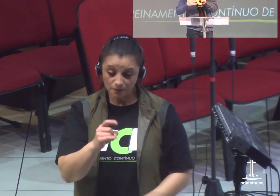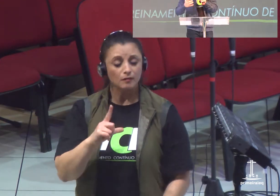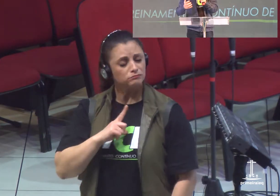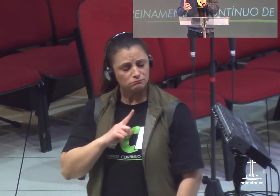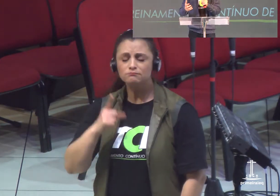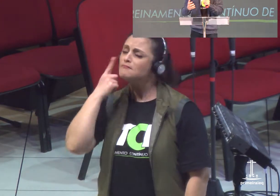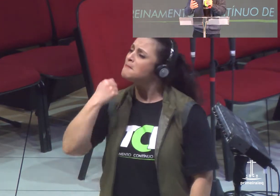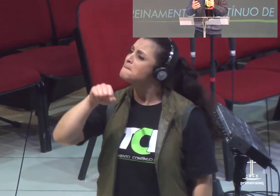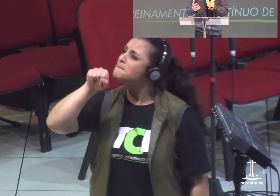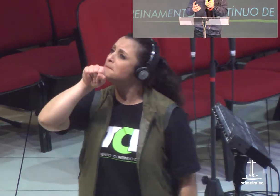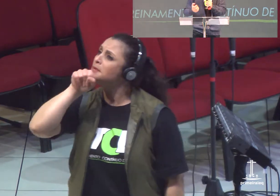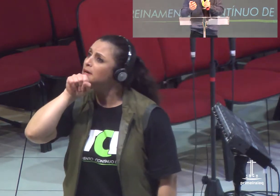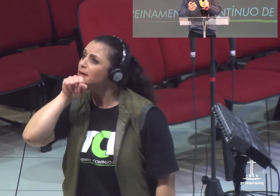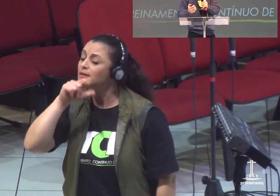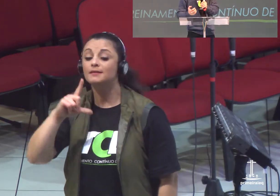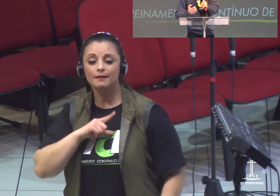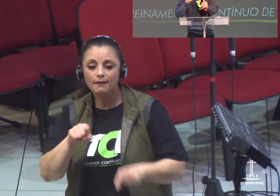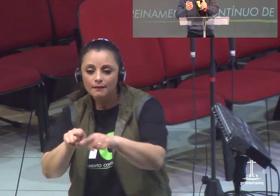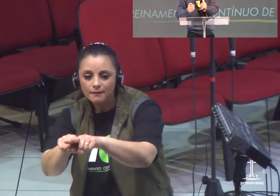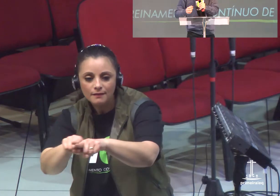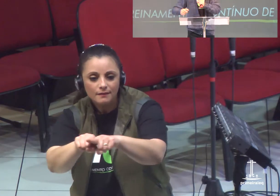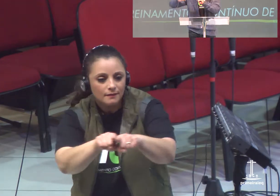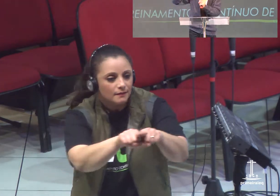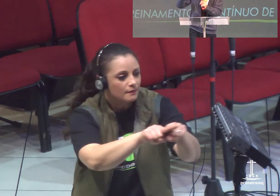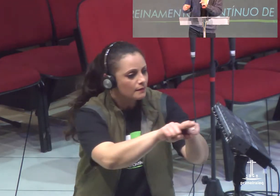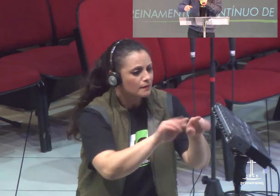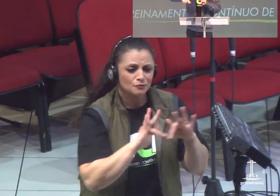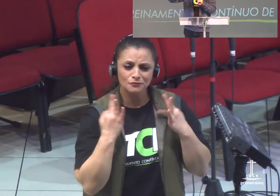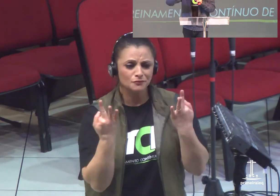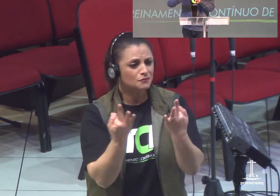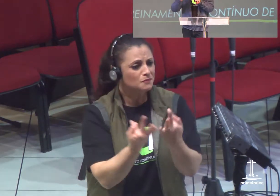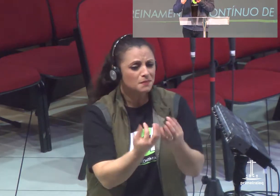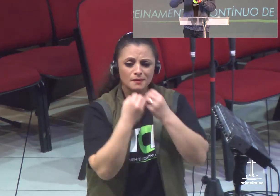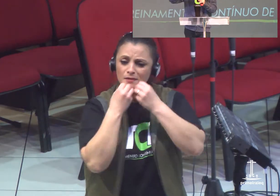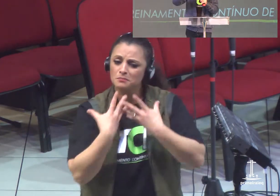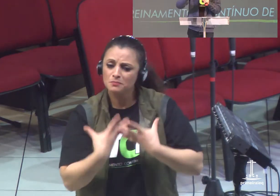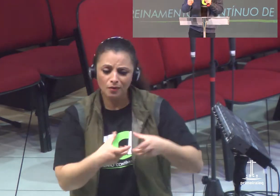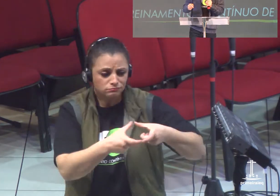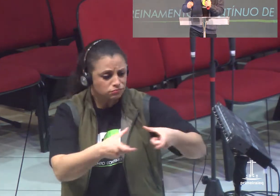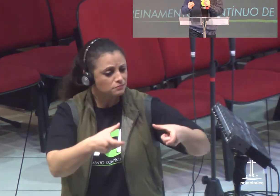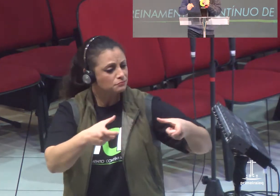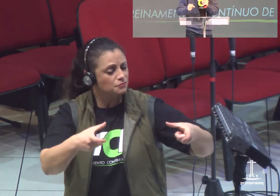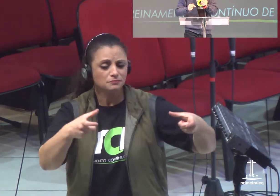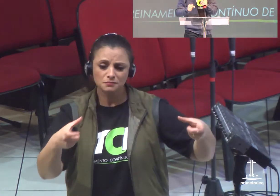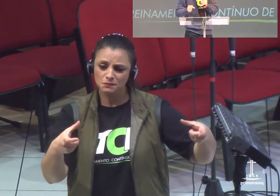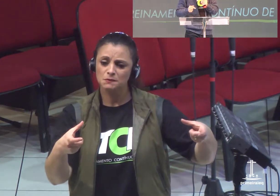E Deus deseja que nós sejamos uma família saudável. Em uma família que é